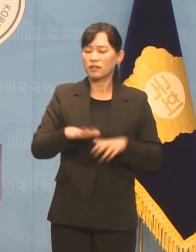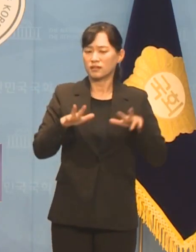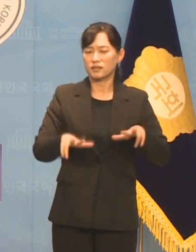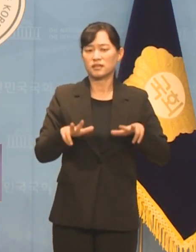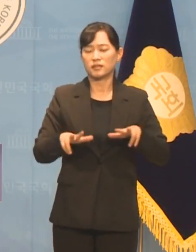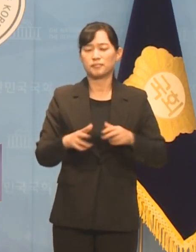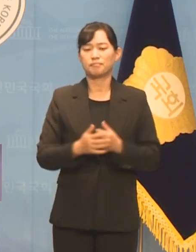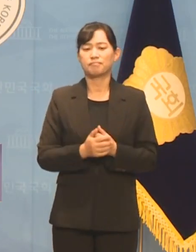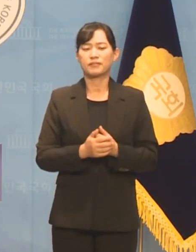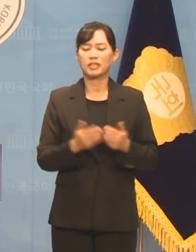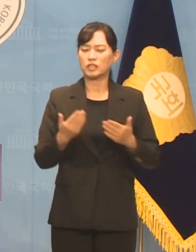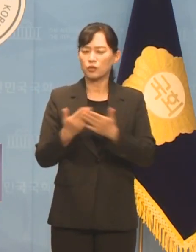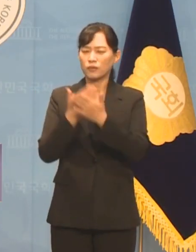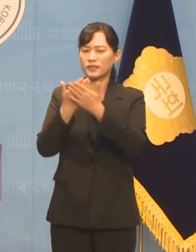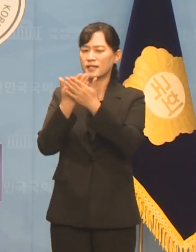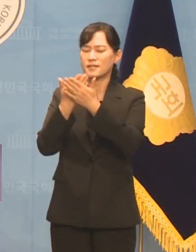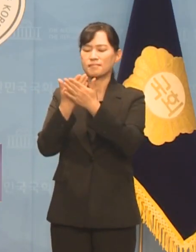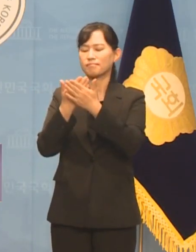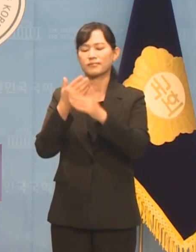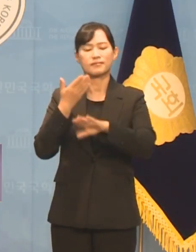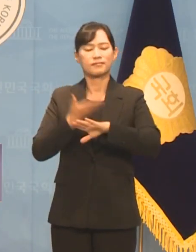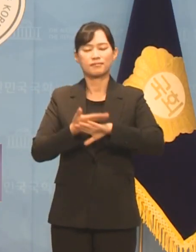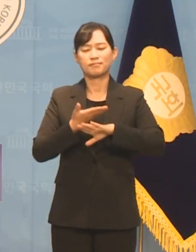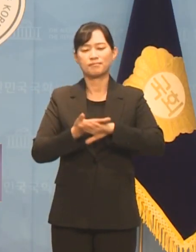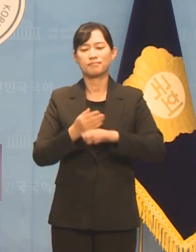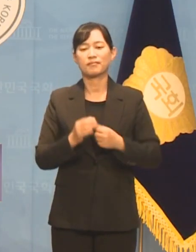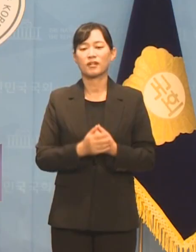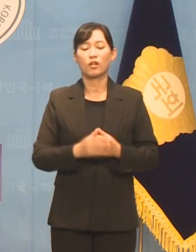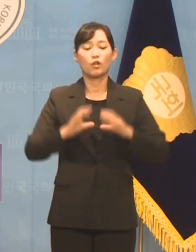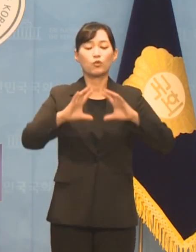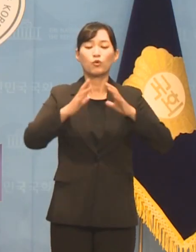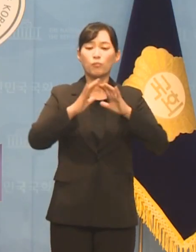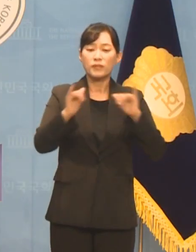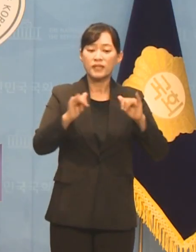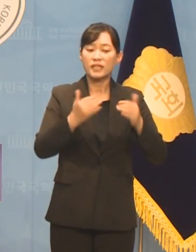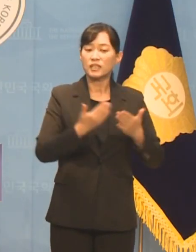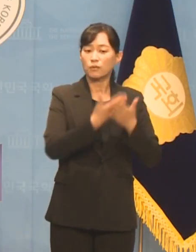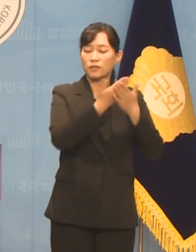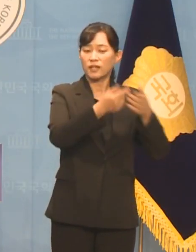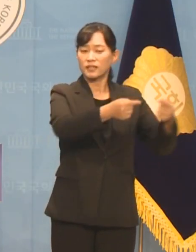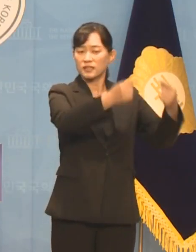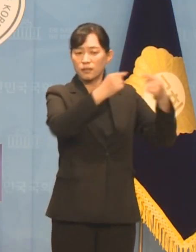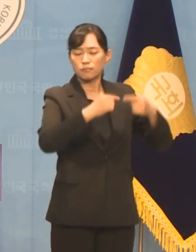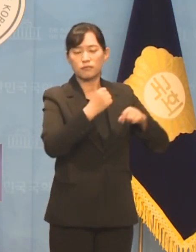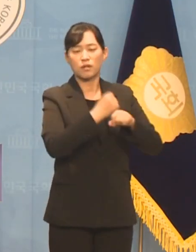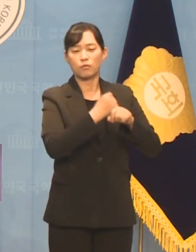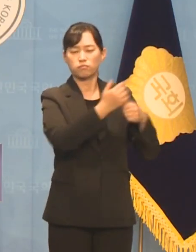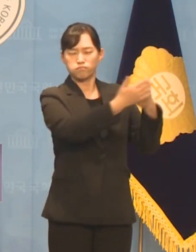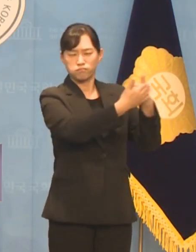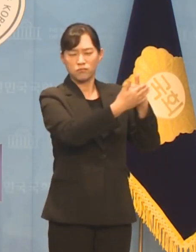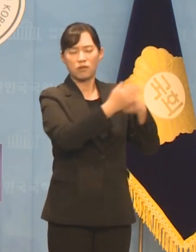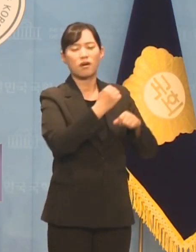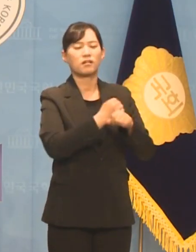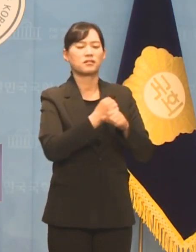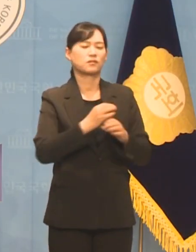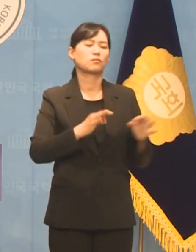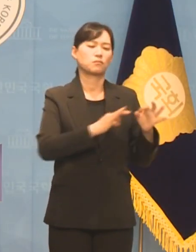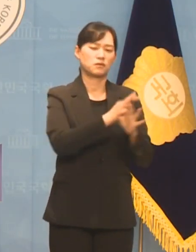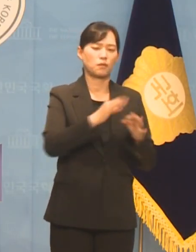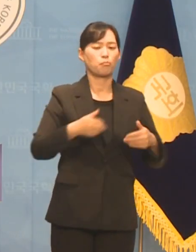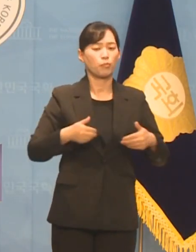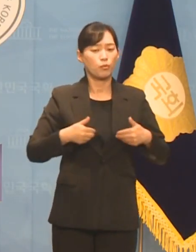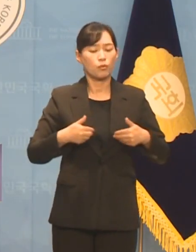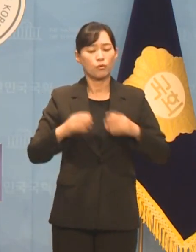우리의 성장론은 다시 쓰여져야 합니다. 국민이 성장에 참여하고 기여하는 경제여야 합니다.